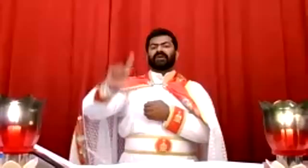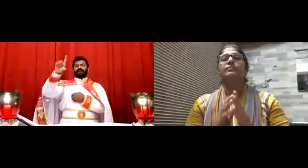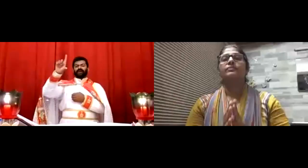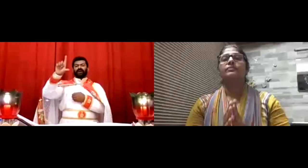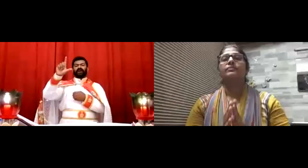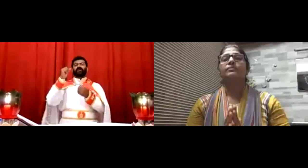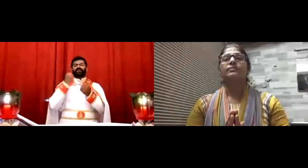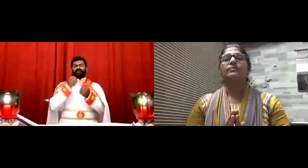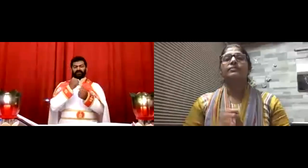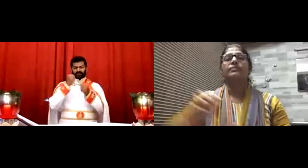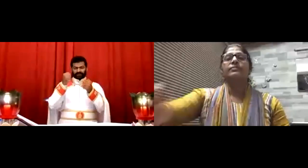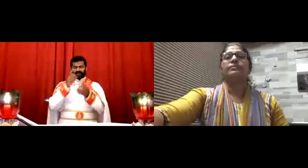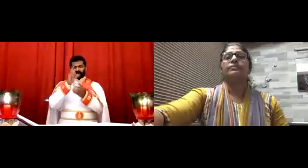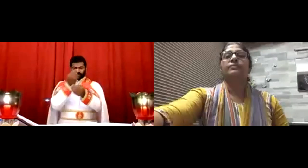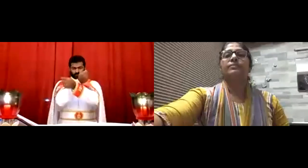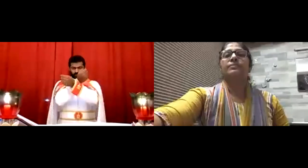കർത്താവേ, ഞാൻ